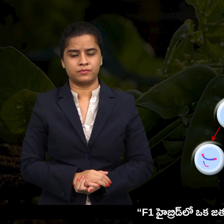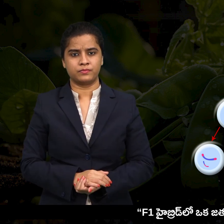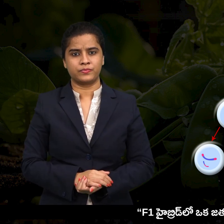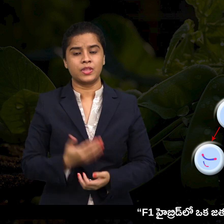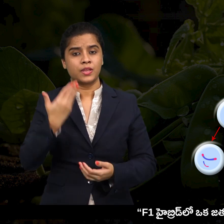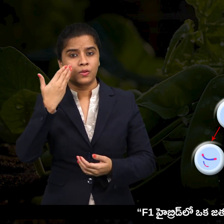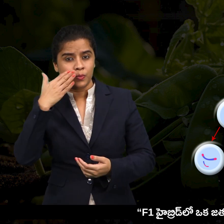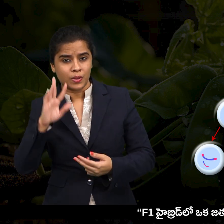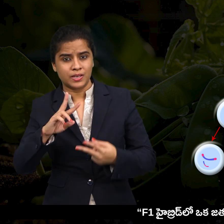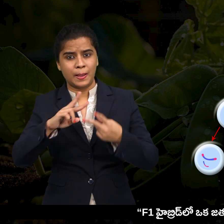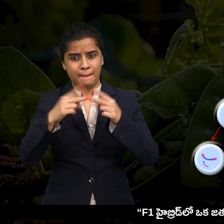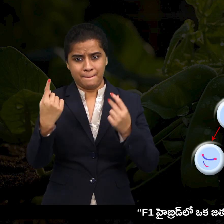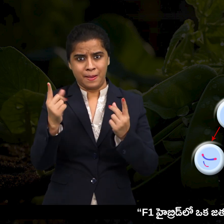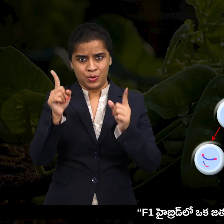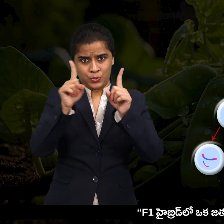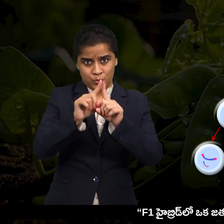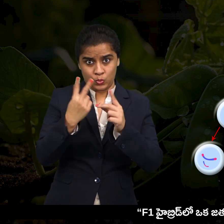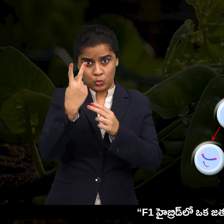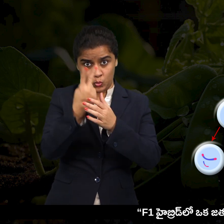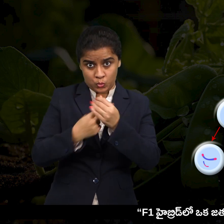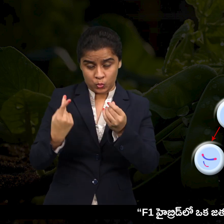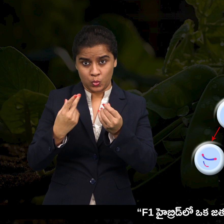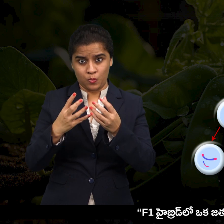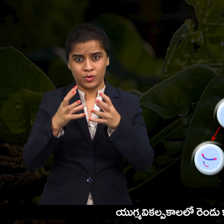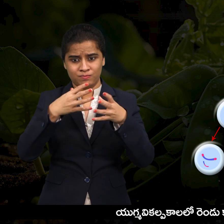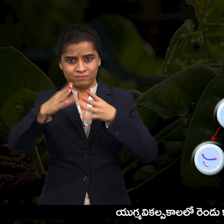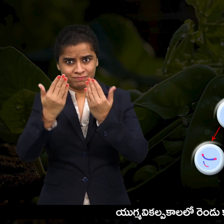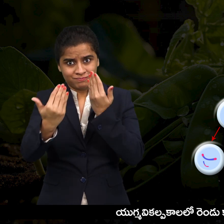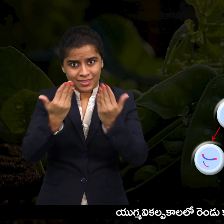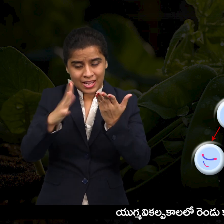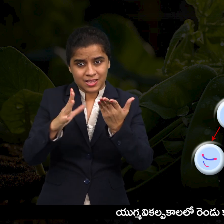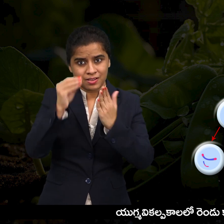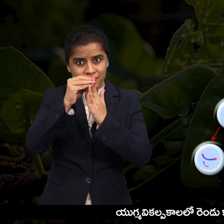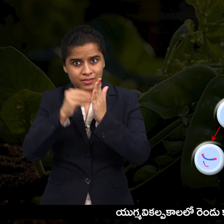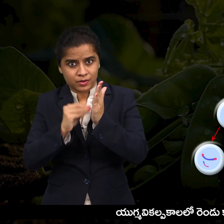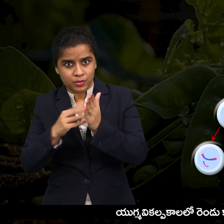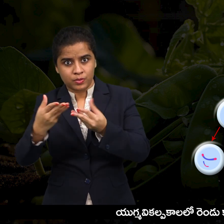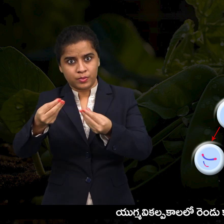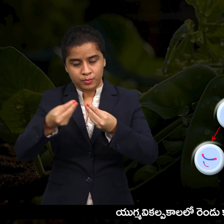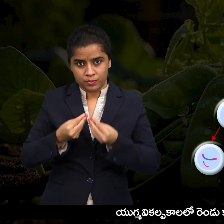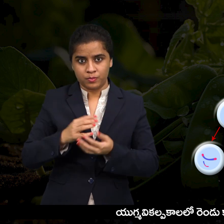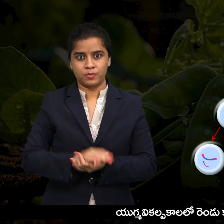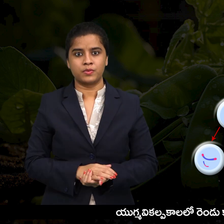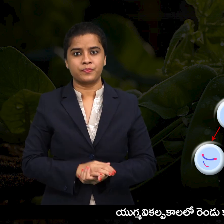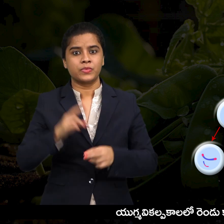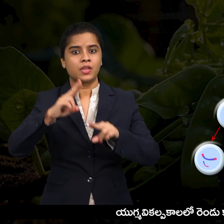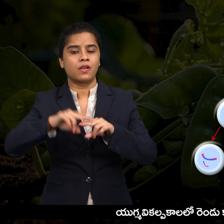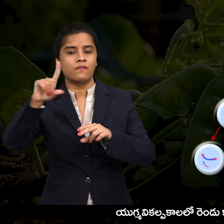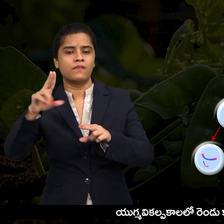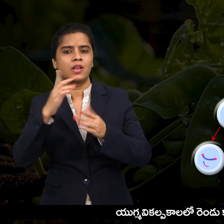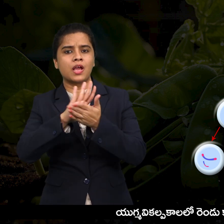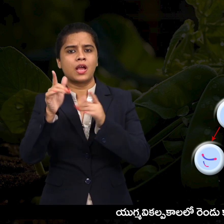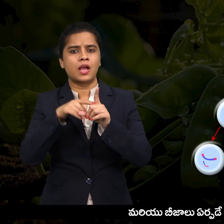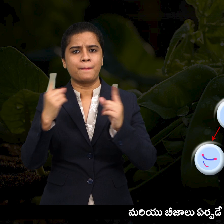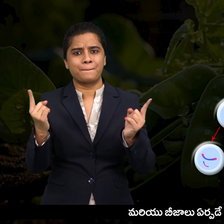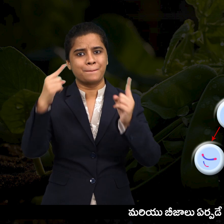F1 హైబ్రిడ్లో ఒక జత విభిన్న కారకాలను కలిసినప్పుడు యుగ్మ వికల్పకాలలో 2 కారకాలు కలపకుండా కలిసి